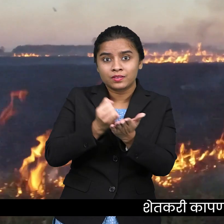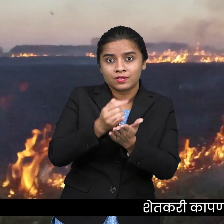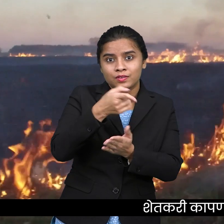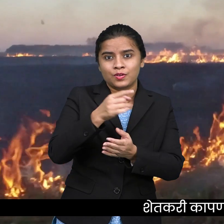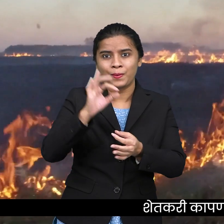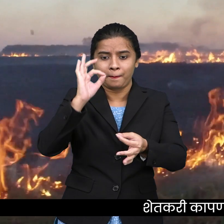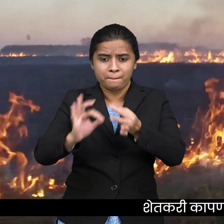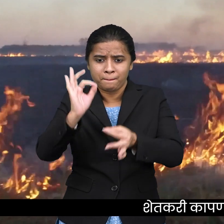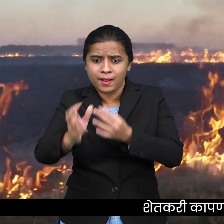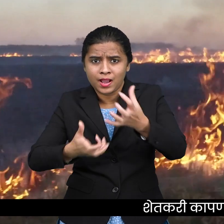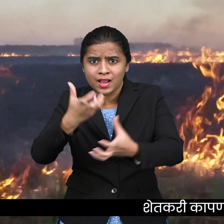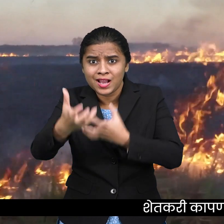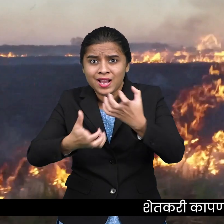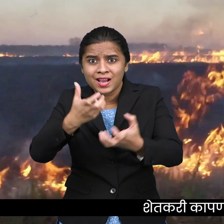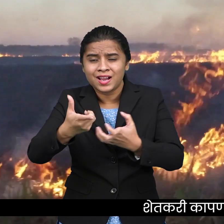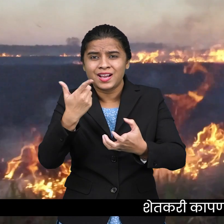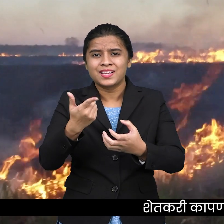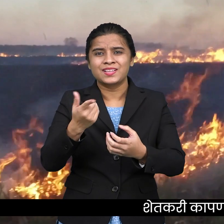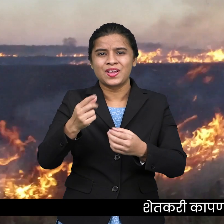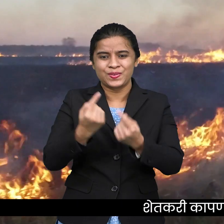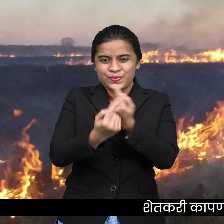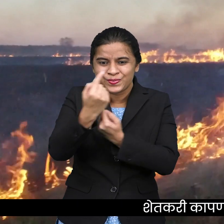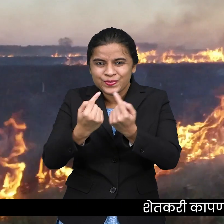शेतकरी कापणीनंतर त्यांच्या शेतात भुसा,